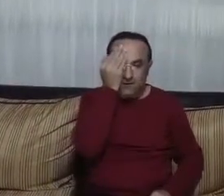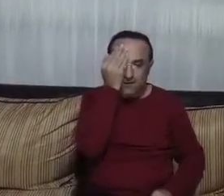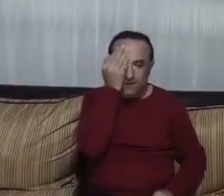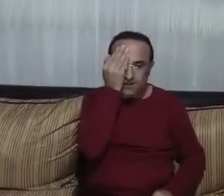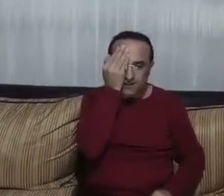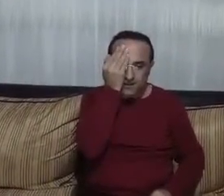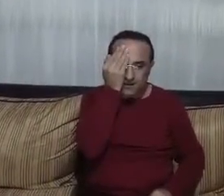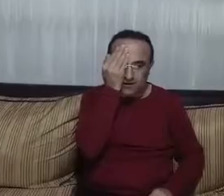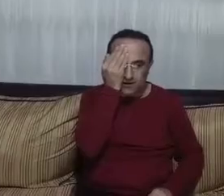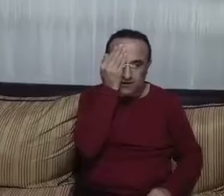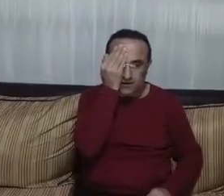fakir,